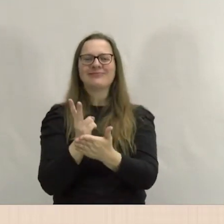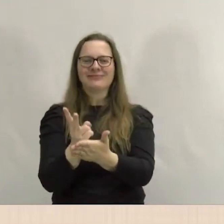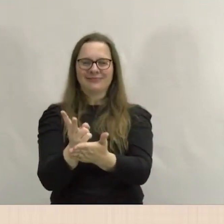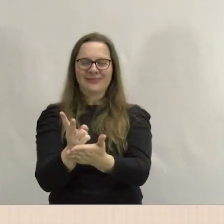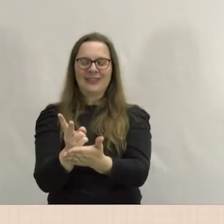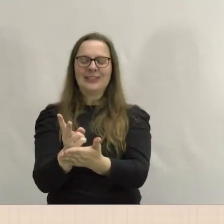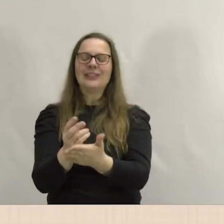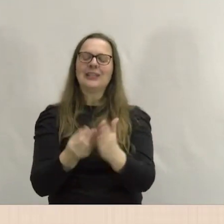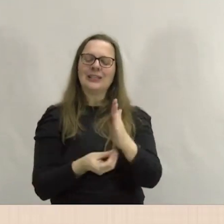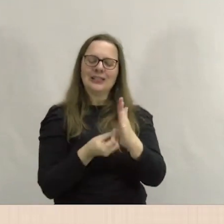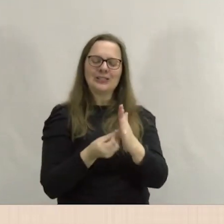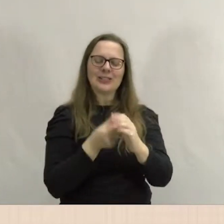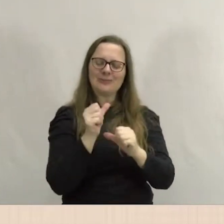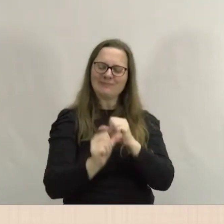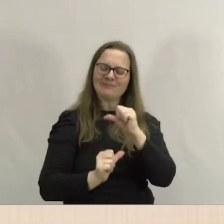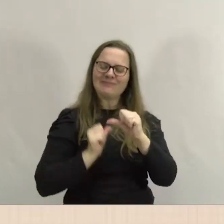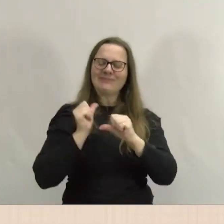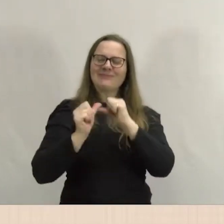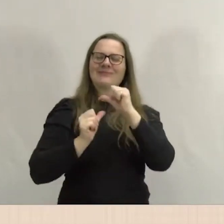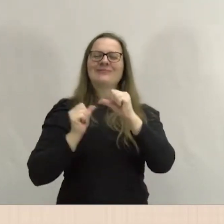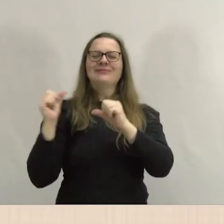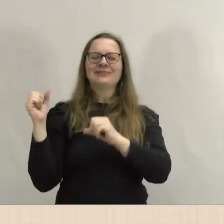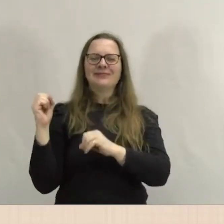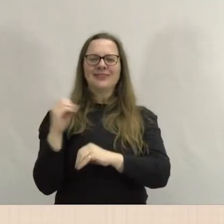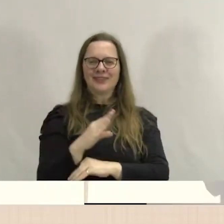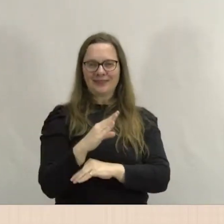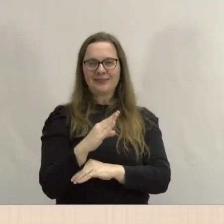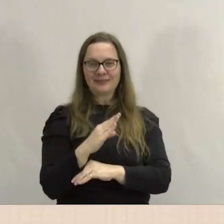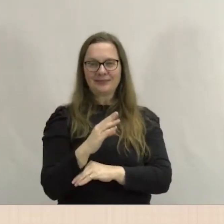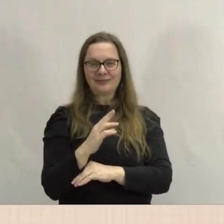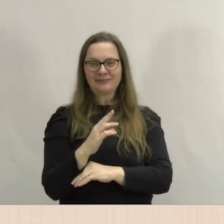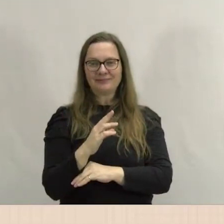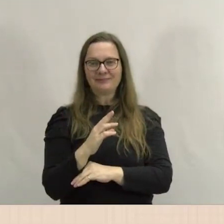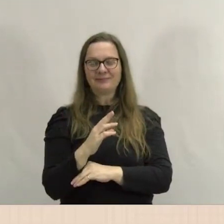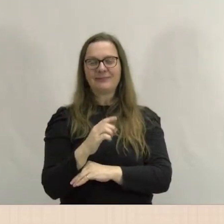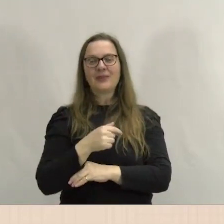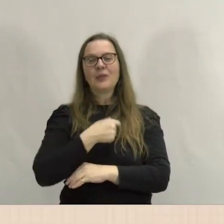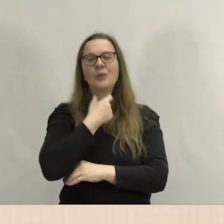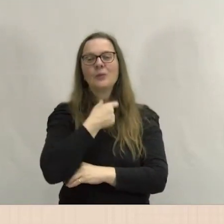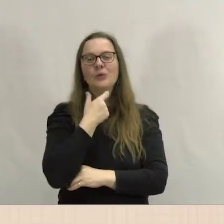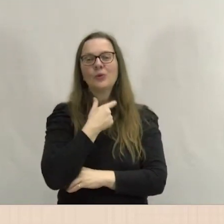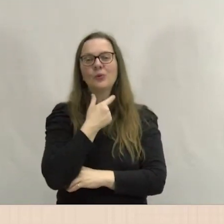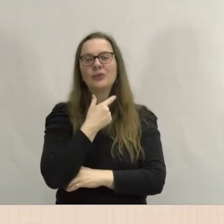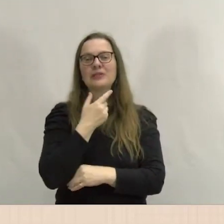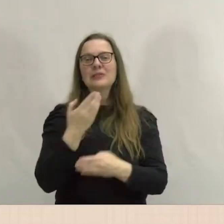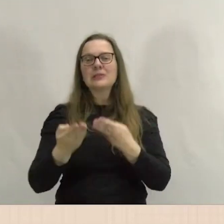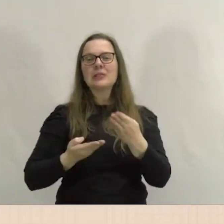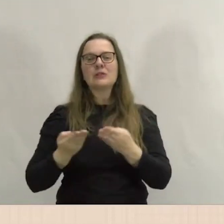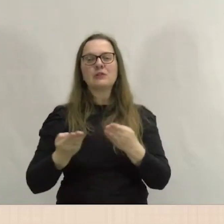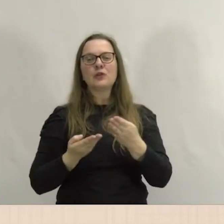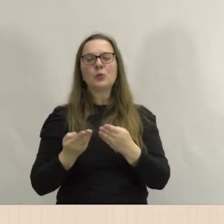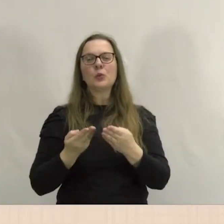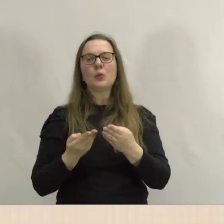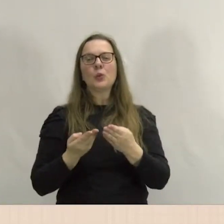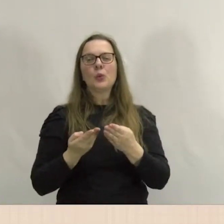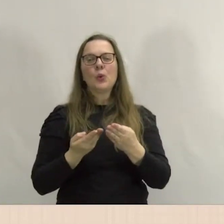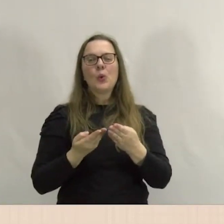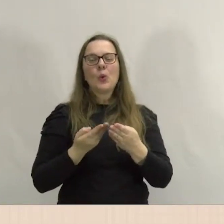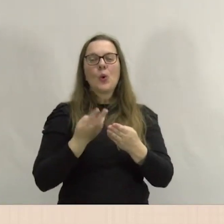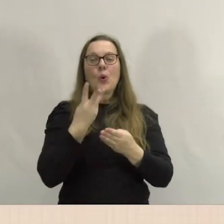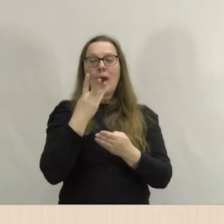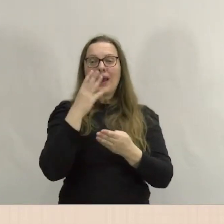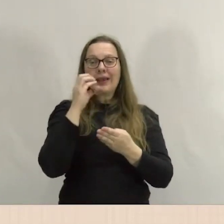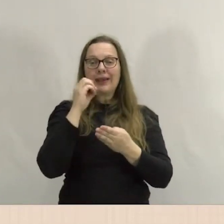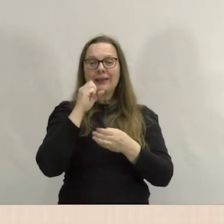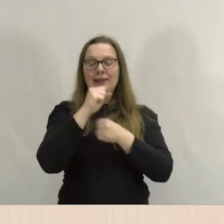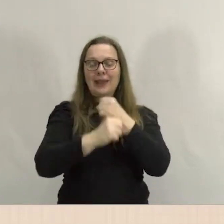totalmente pronta. Aí, irmão Dong, 40 anos no seu ministério, preparando, irmãos,